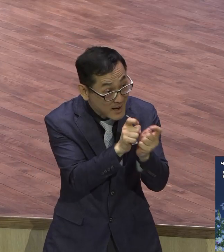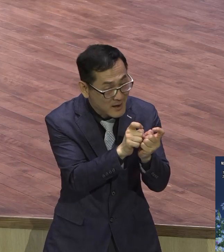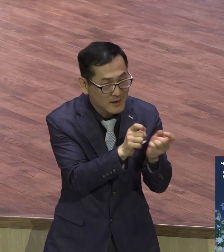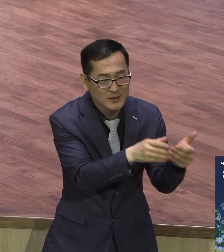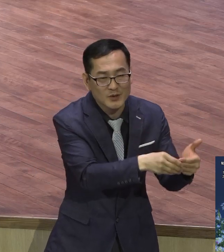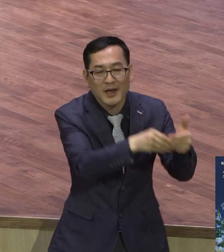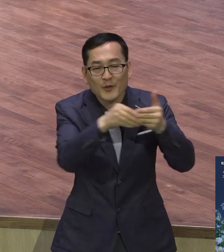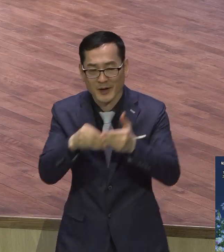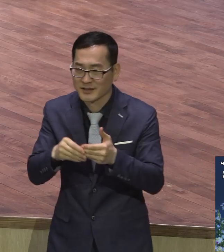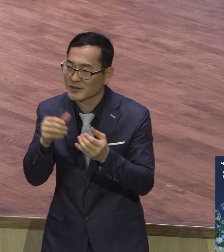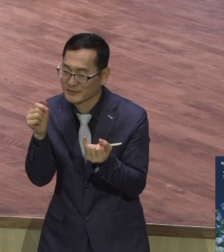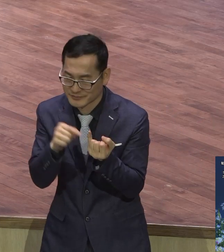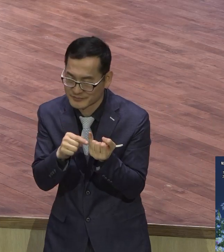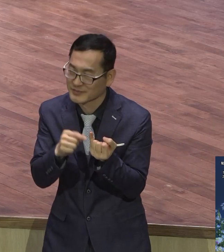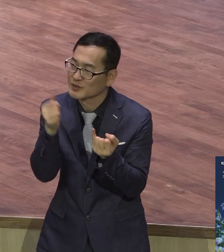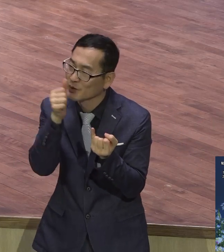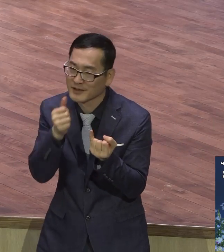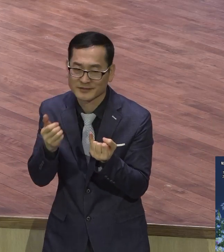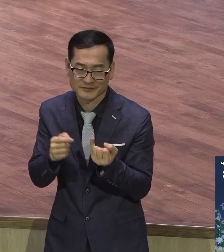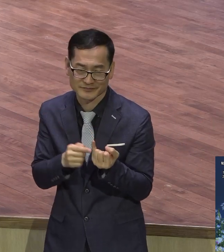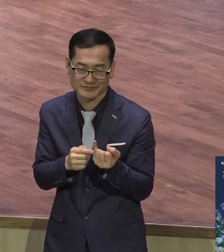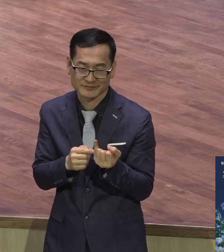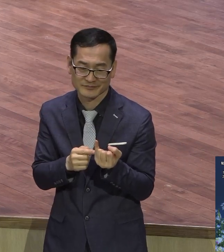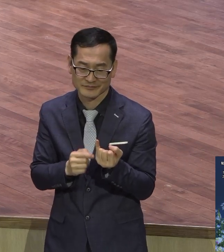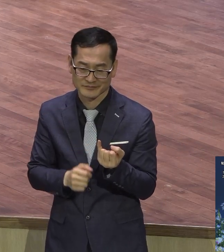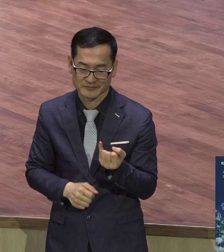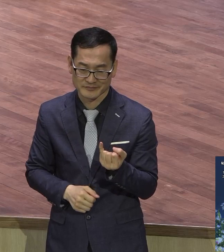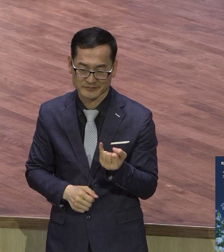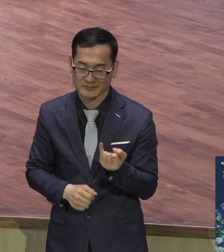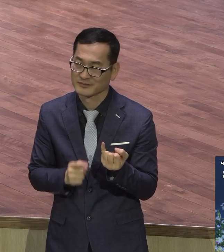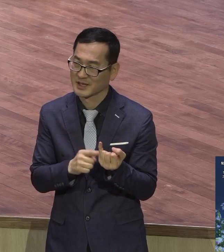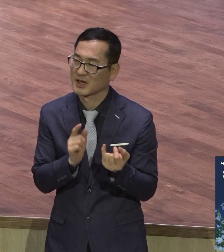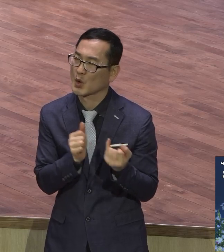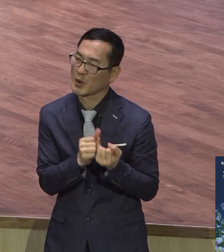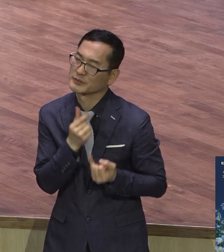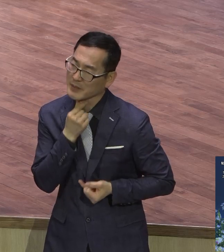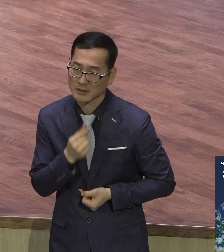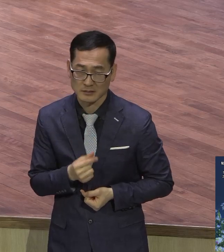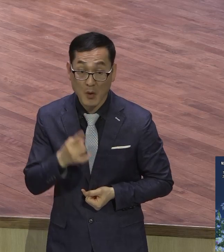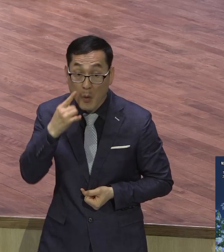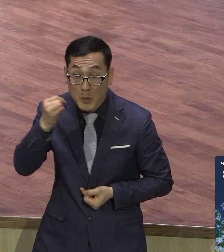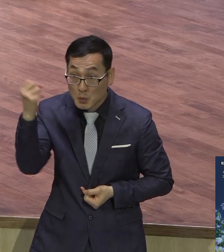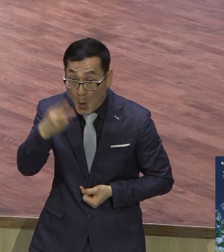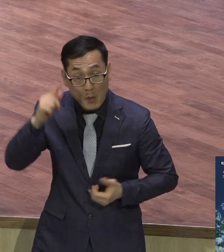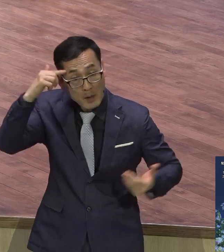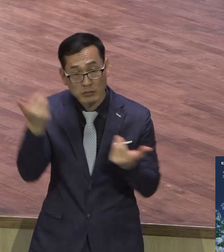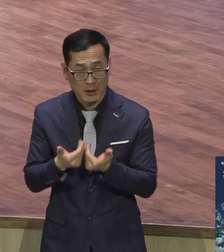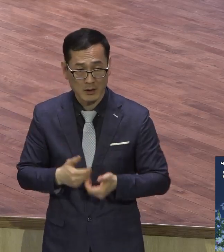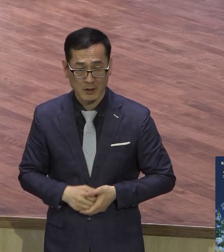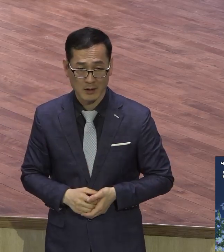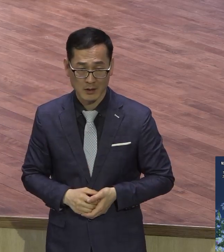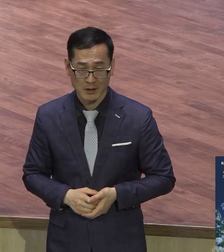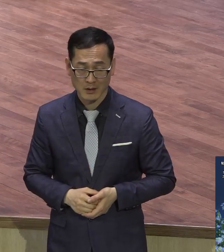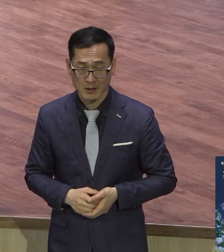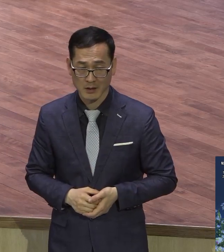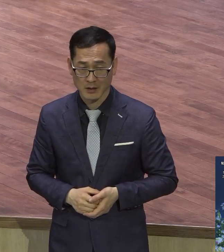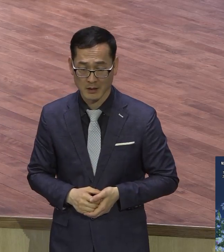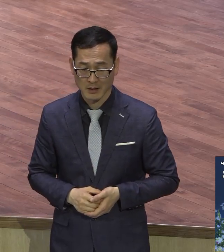소개를 했어요. 이 자매 결혼을 하겠다. 그도 어머니가 또 반대했어요.